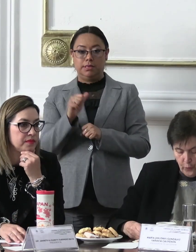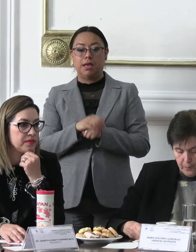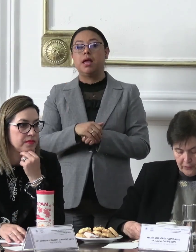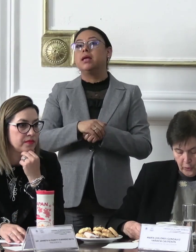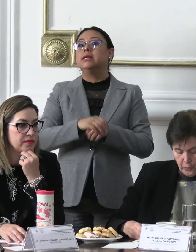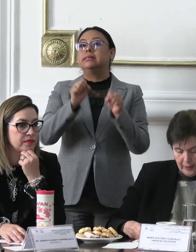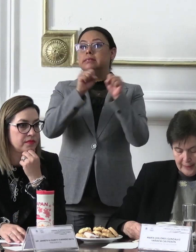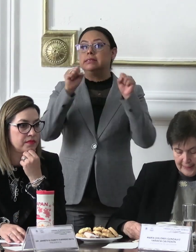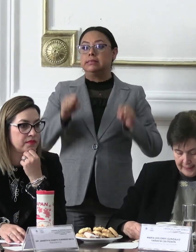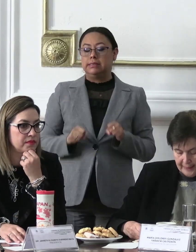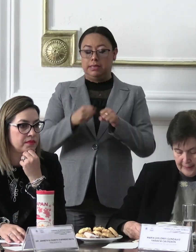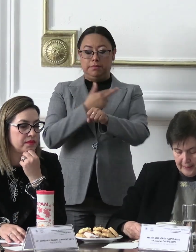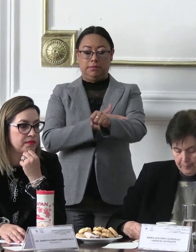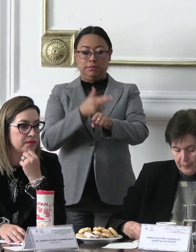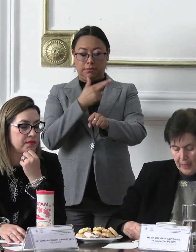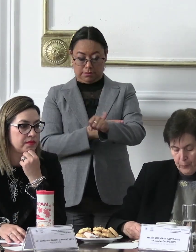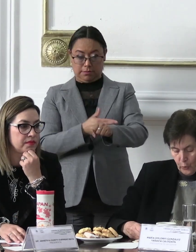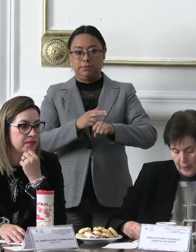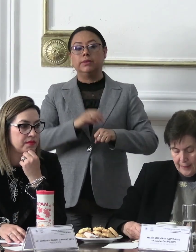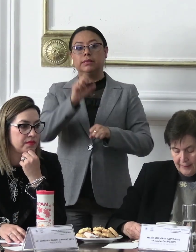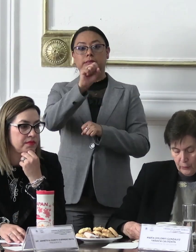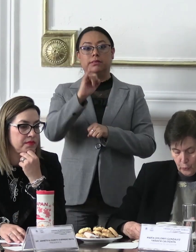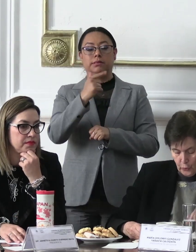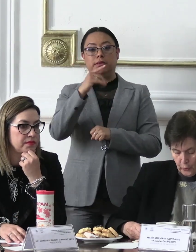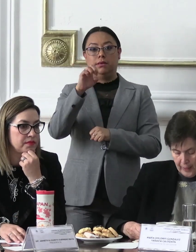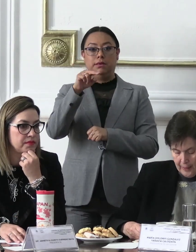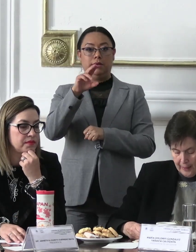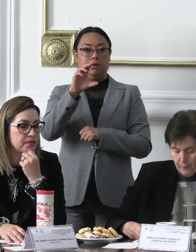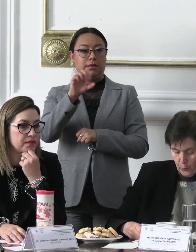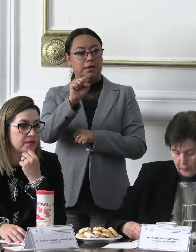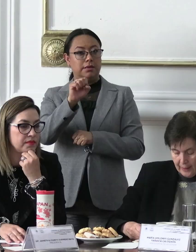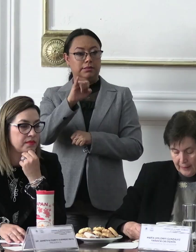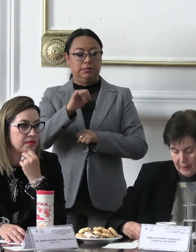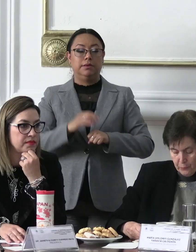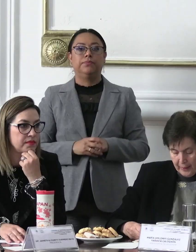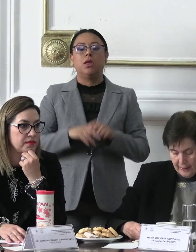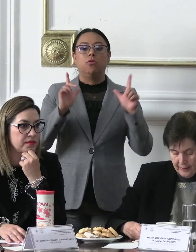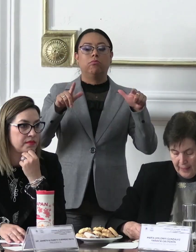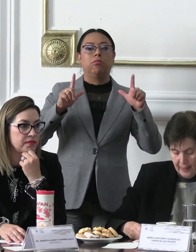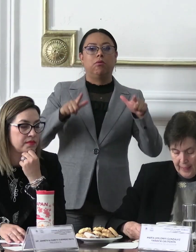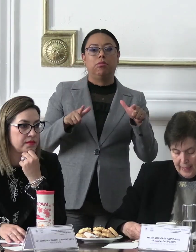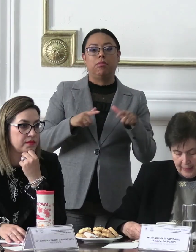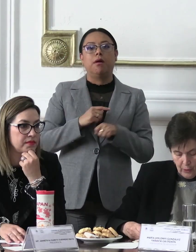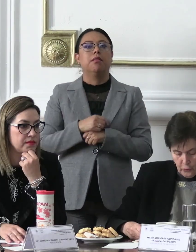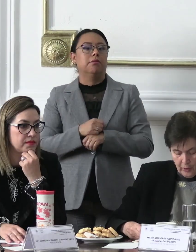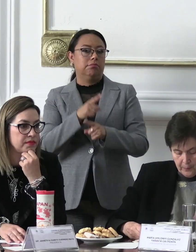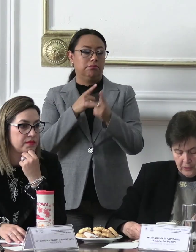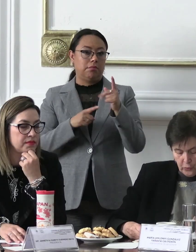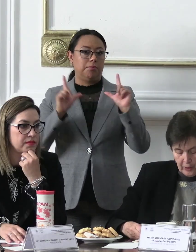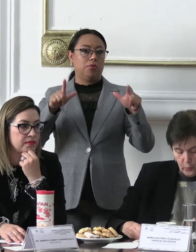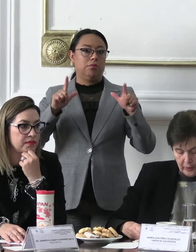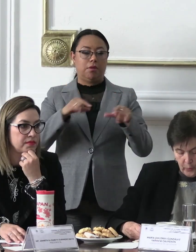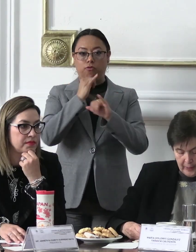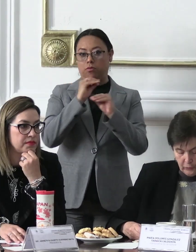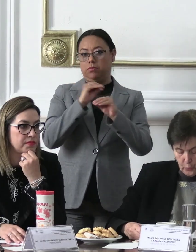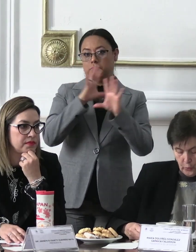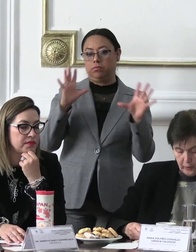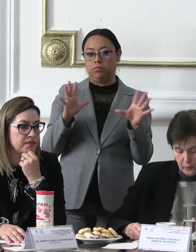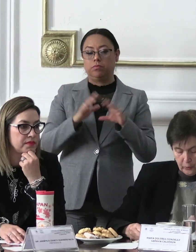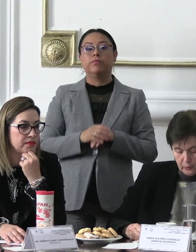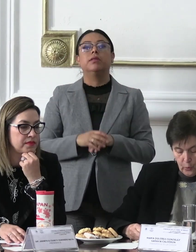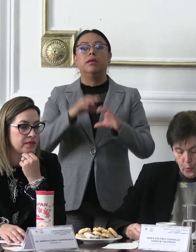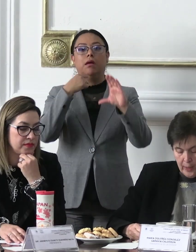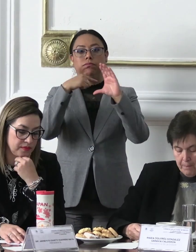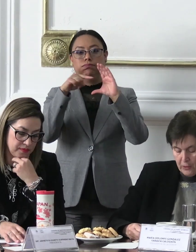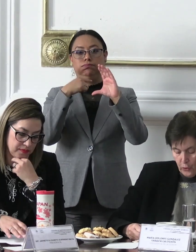de Información, el SIGESI, el Portal Institucional, el Portal de Transparencia y los servicios de correo